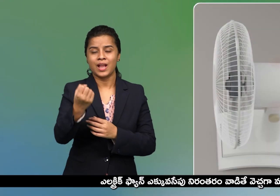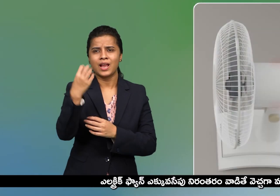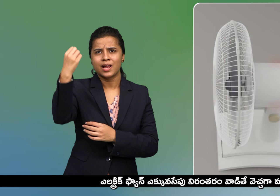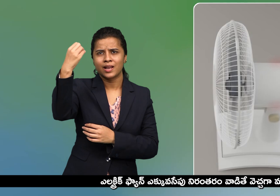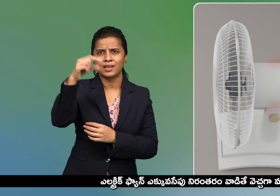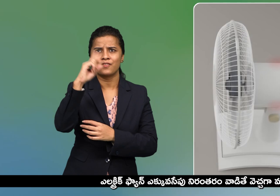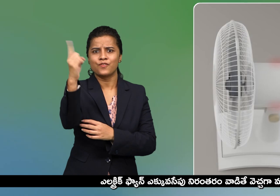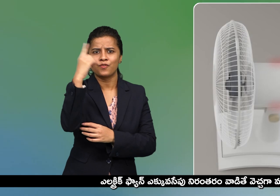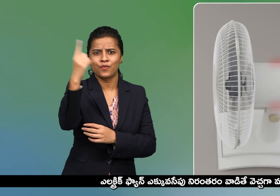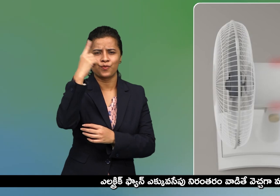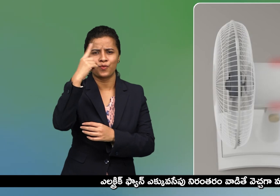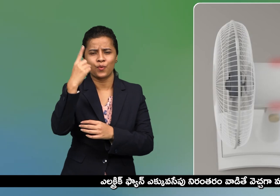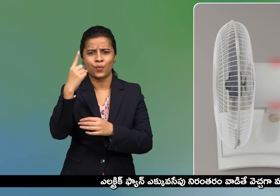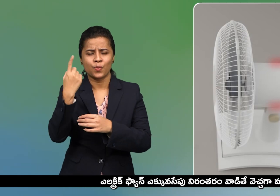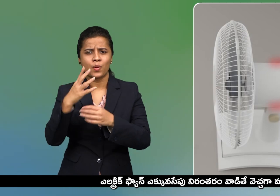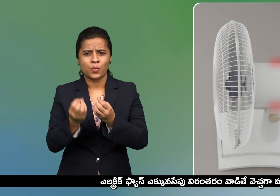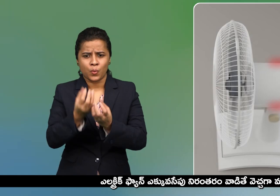ఎక్కువసేపు నిరంతరం వాడితే వెచ్చగా మారుతుంది.